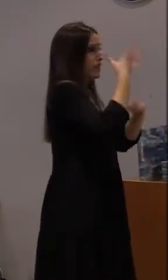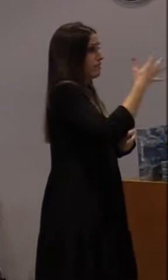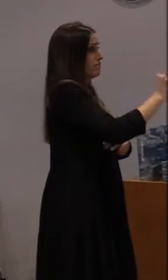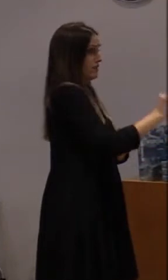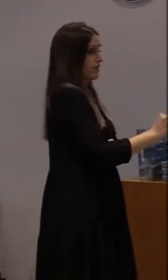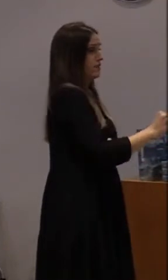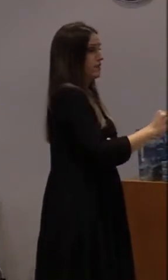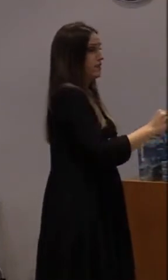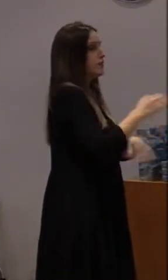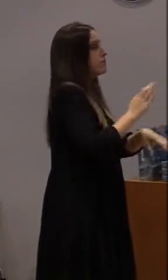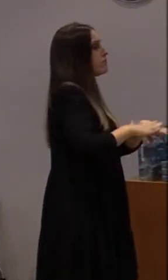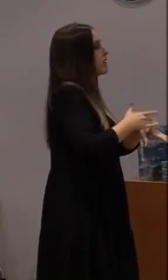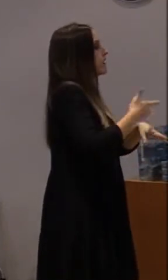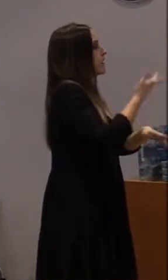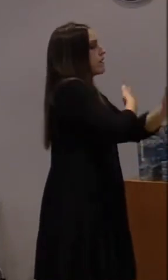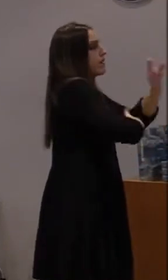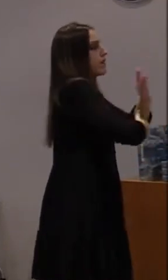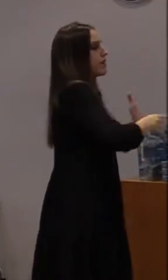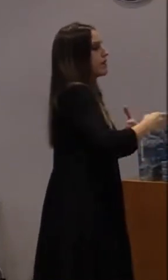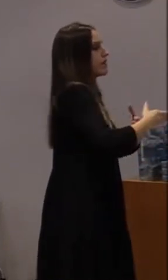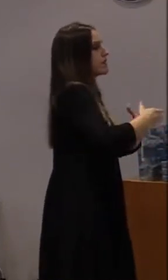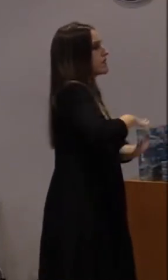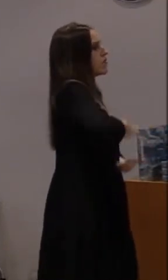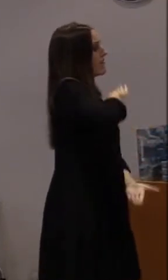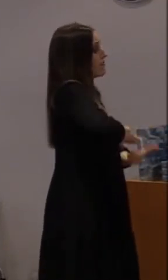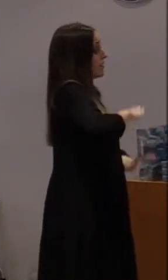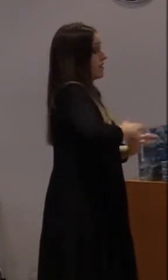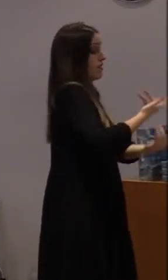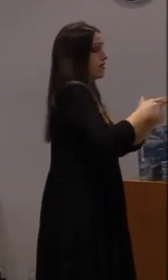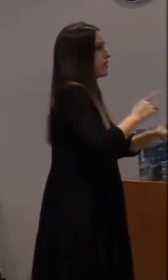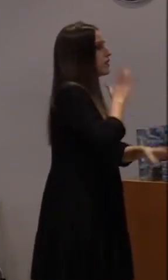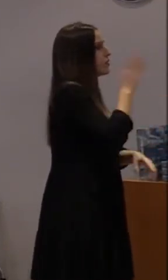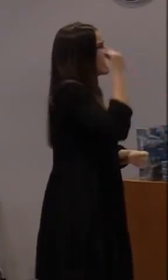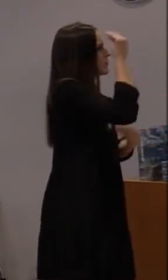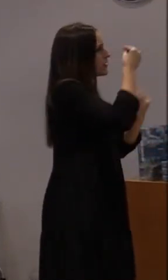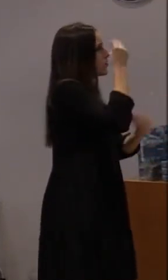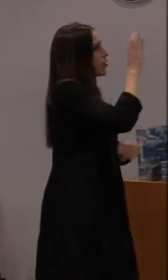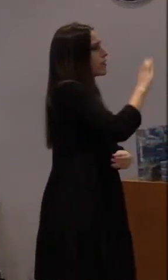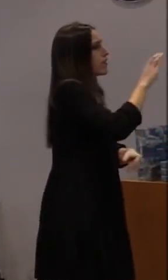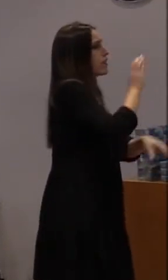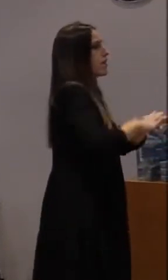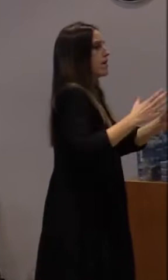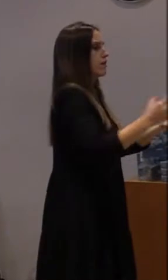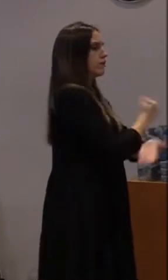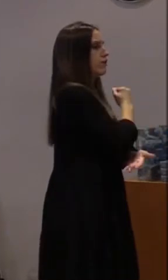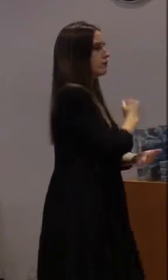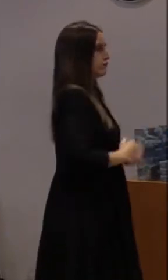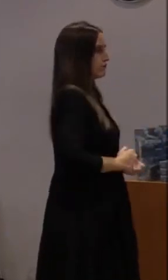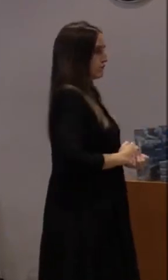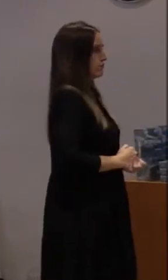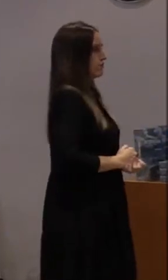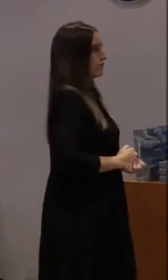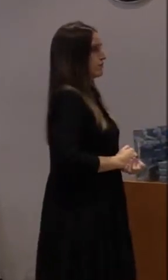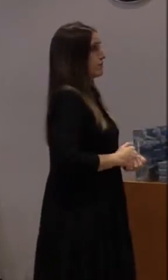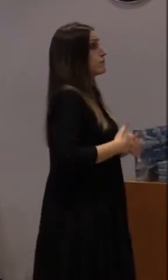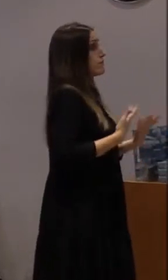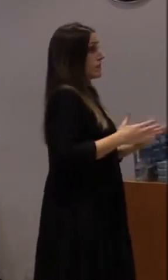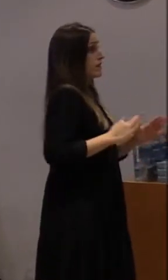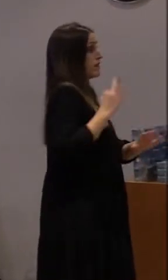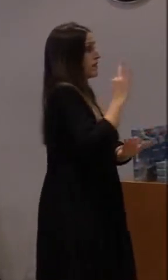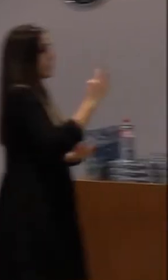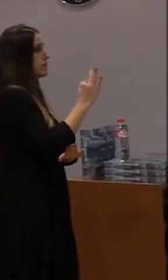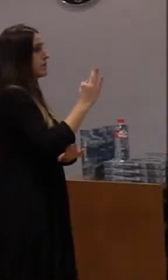abiertas a diferentes capacidades, porque creemos que la ciencia es para todos. Y como